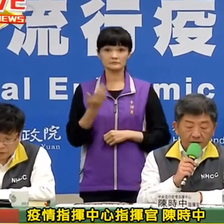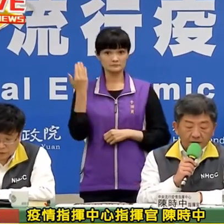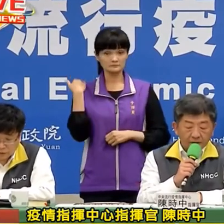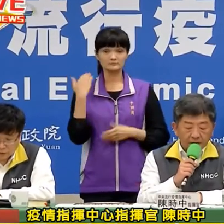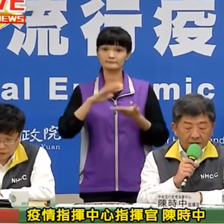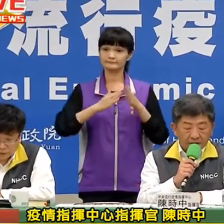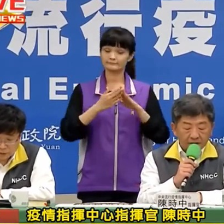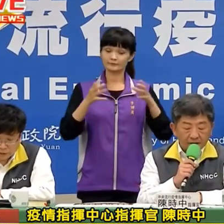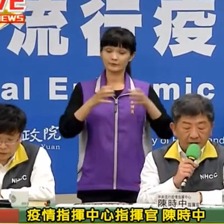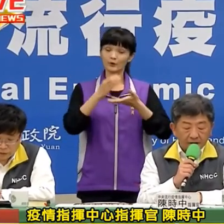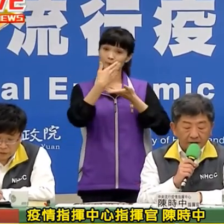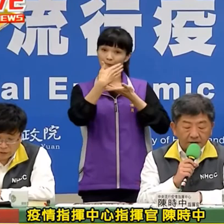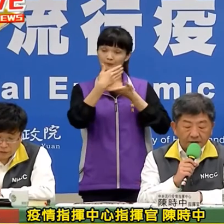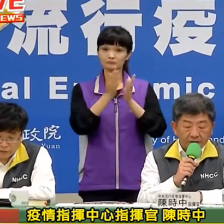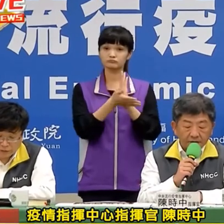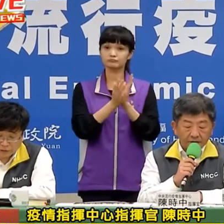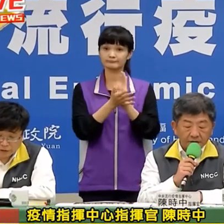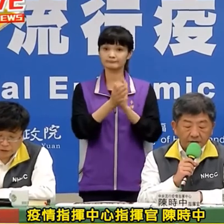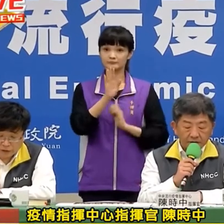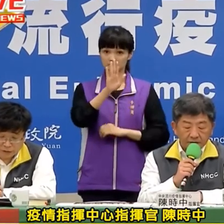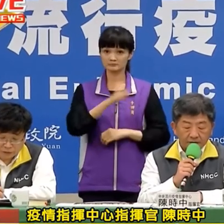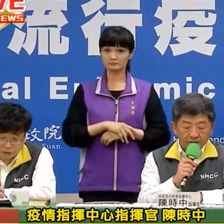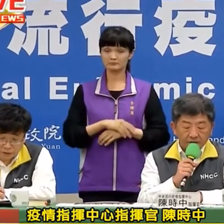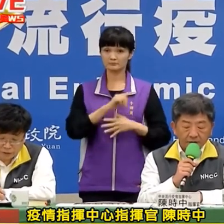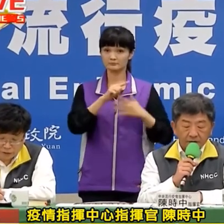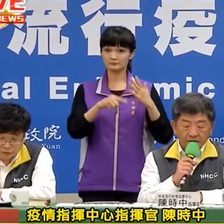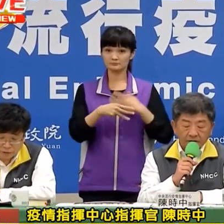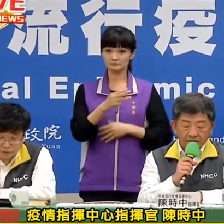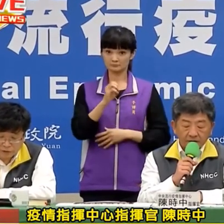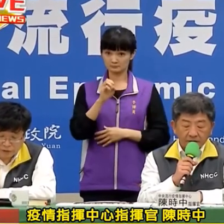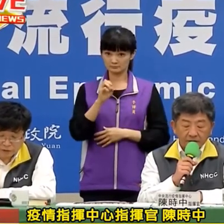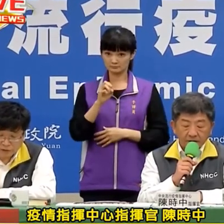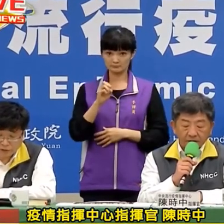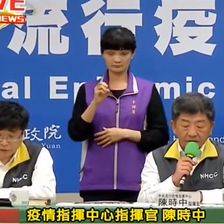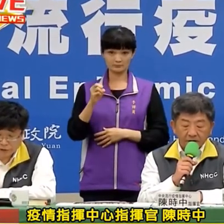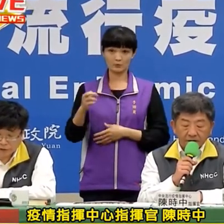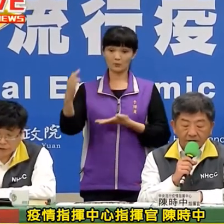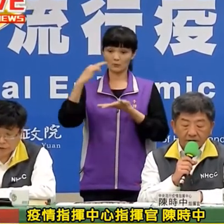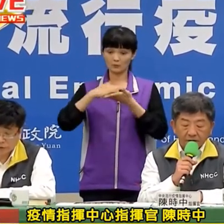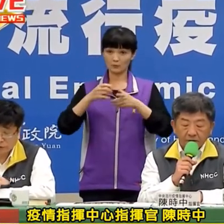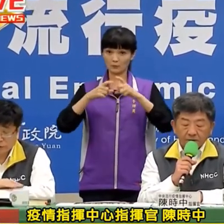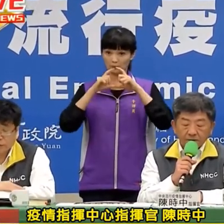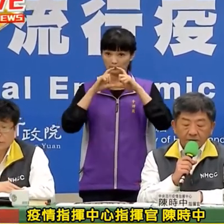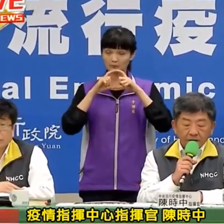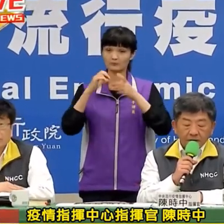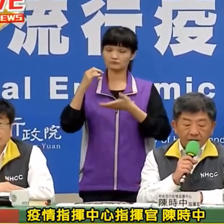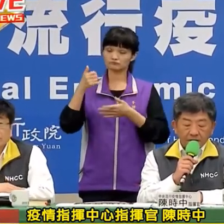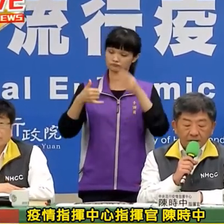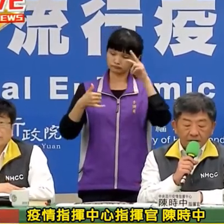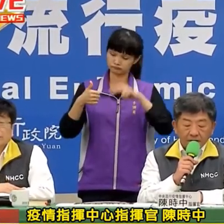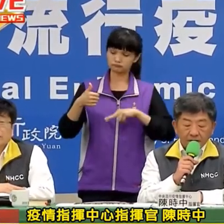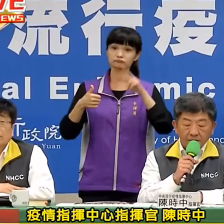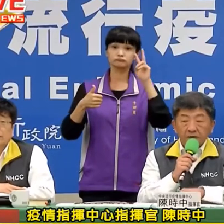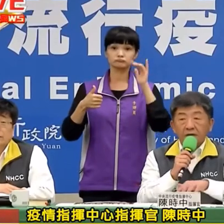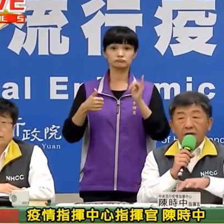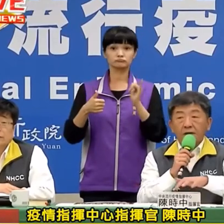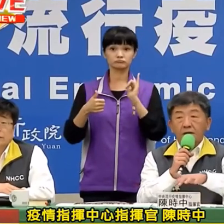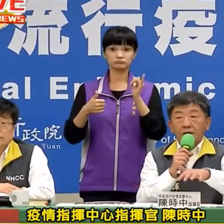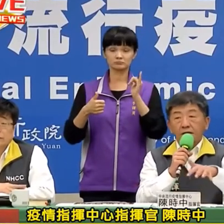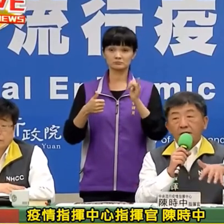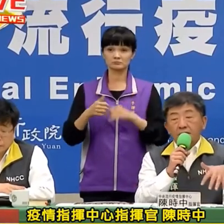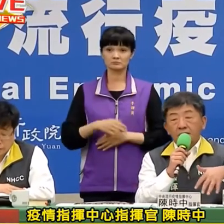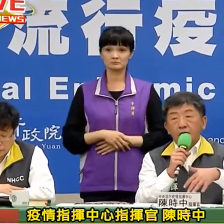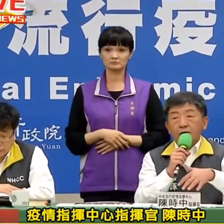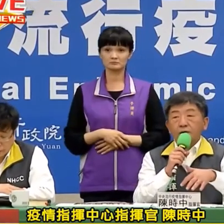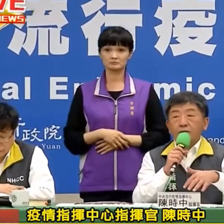聚餐，所以案302即3月16号返国，至今没有疑似的症状。那但是因为他们